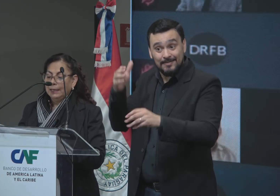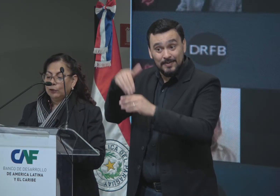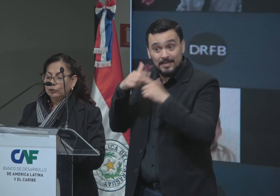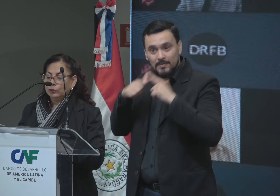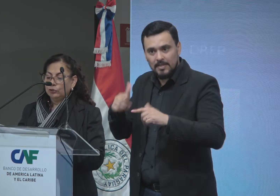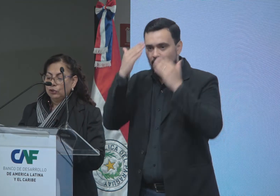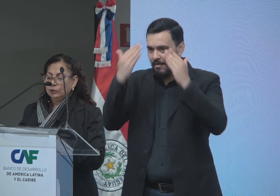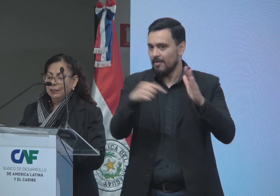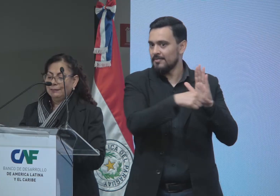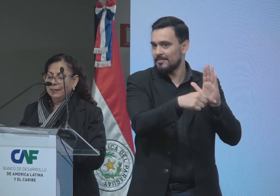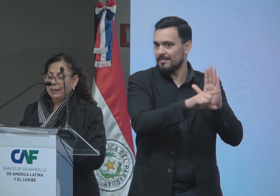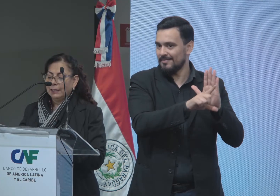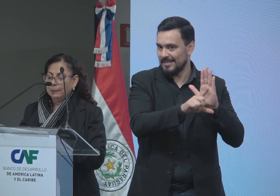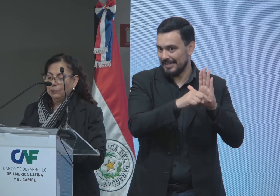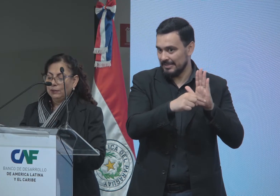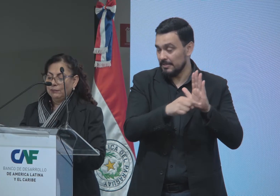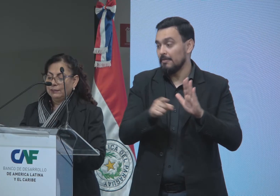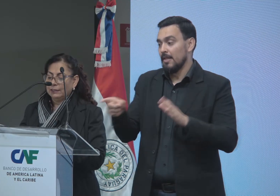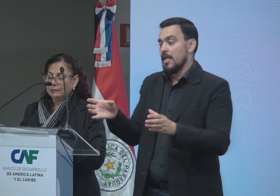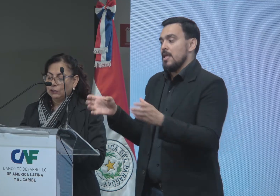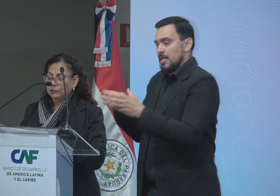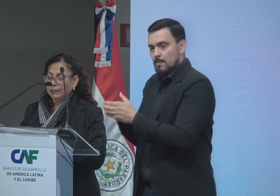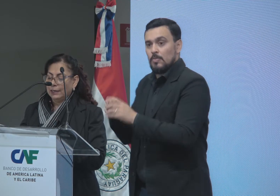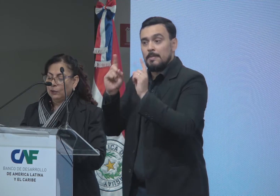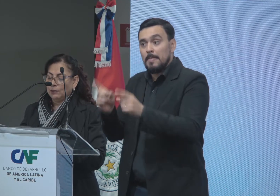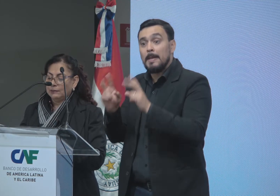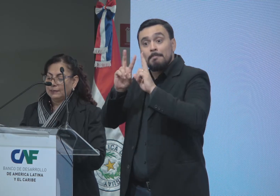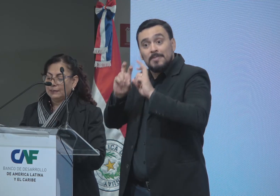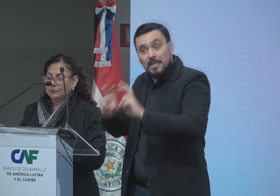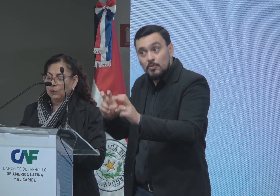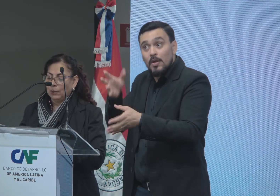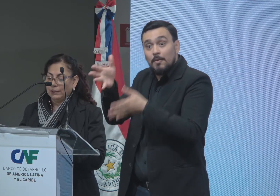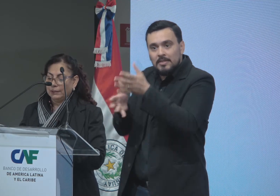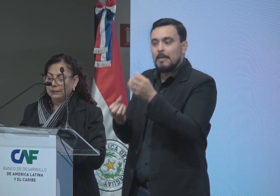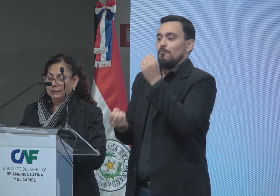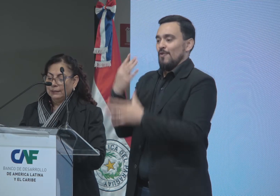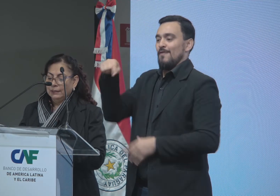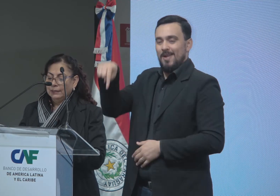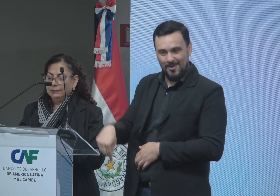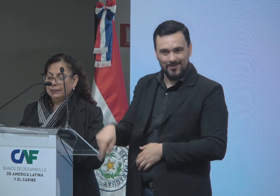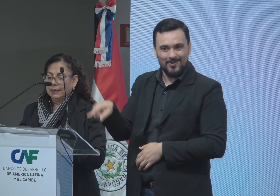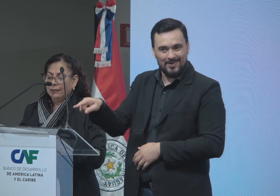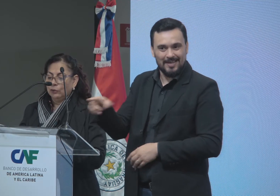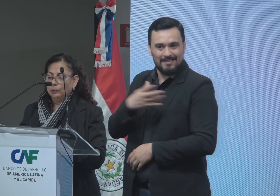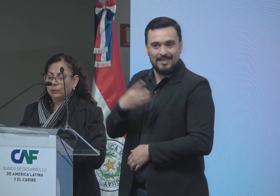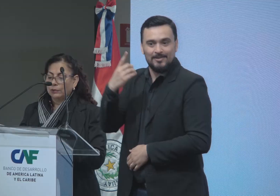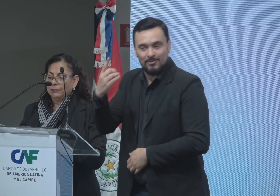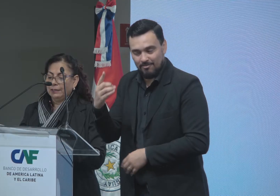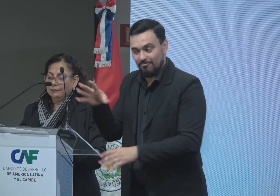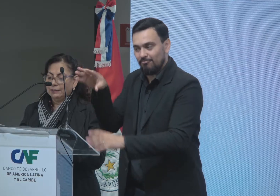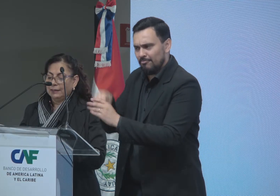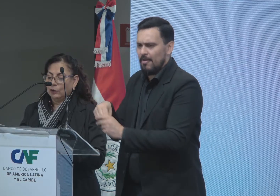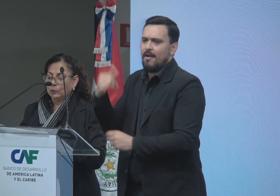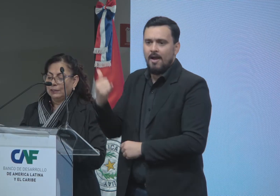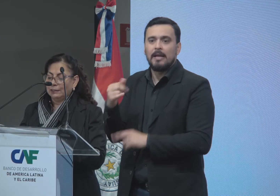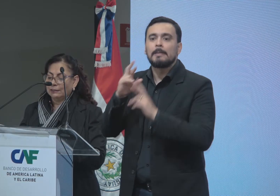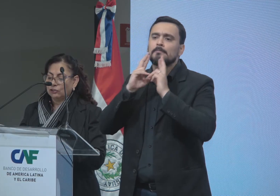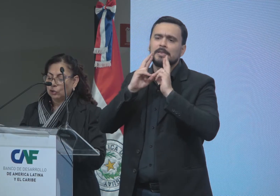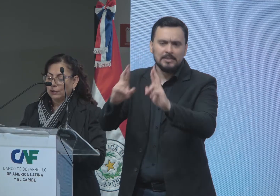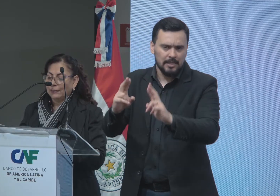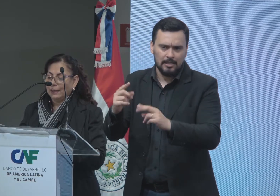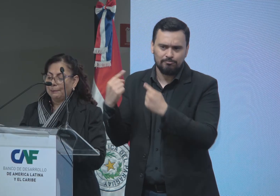y la constitución del Equipo de Investigación de la Lengua de Señas Paraguaya, integrado por referentes de la